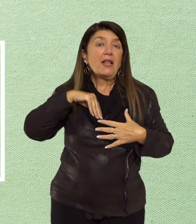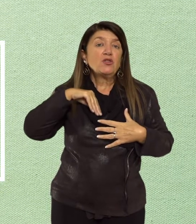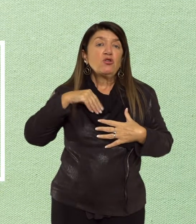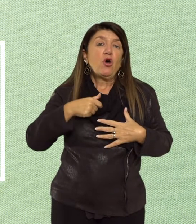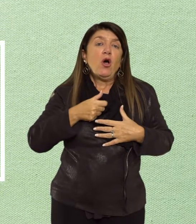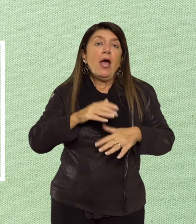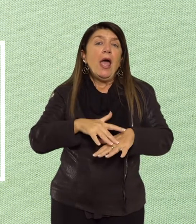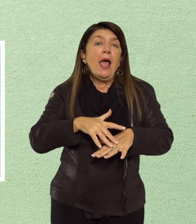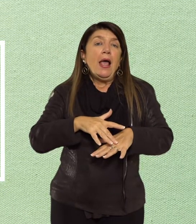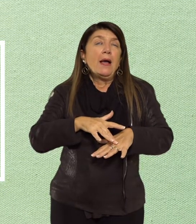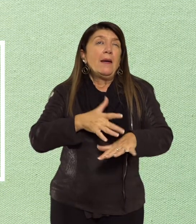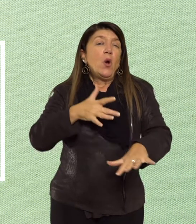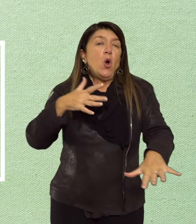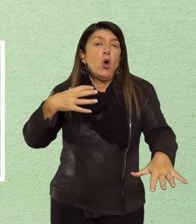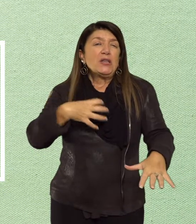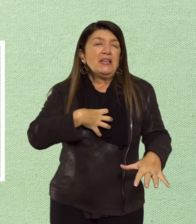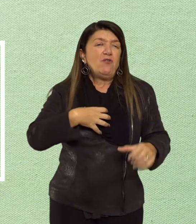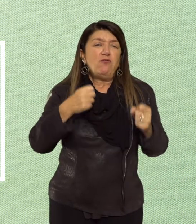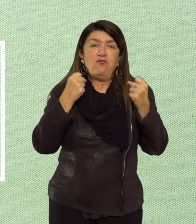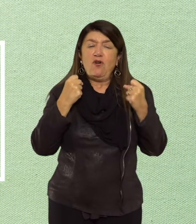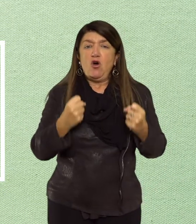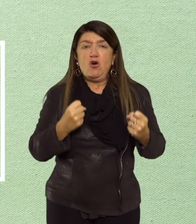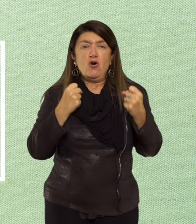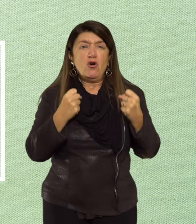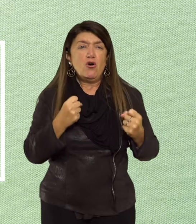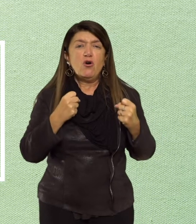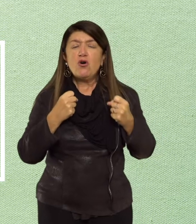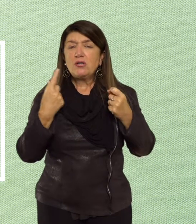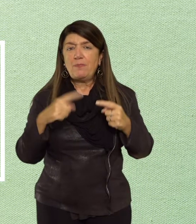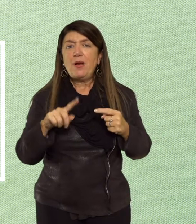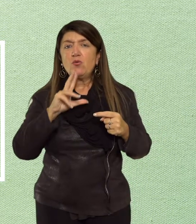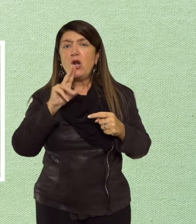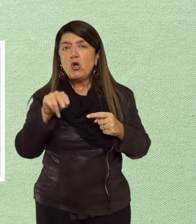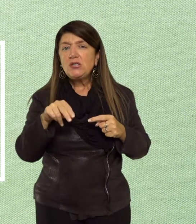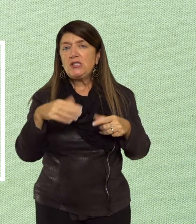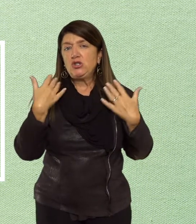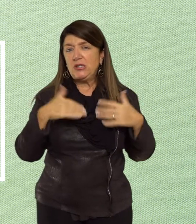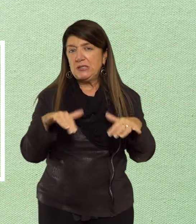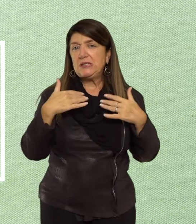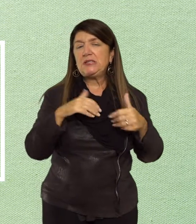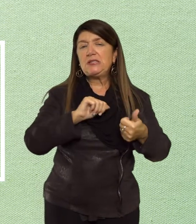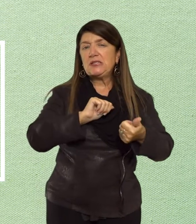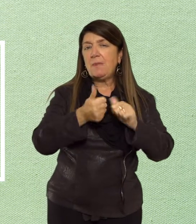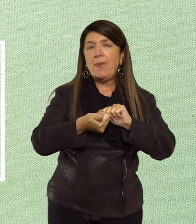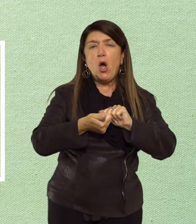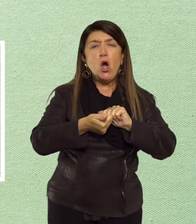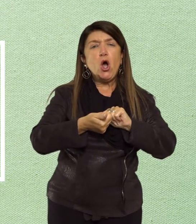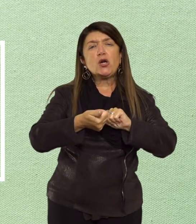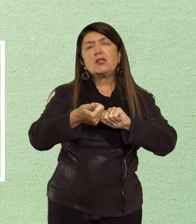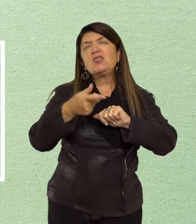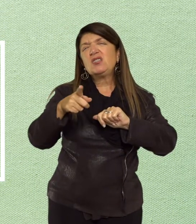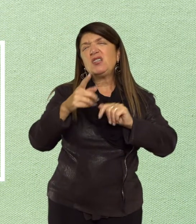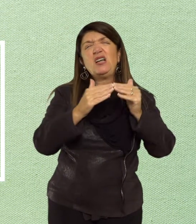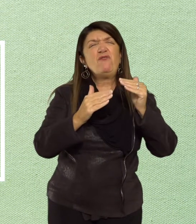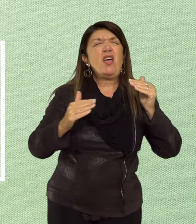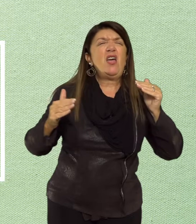veramente conto che come mai si dice che l'Olimpiade è la manifestazione sportiva più alta che possa esistere.